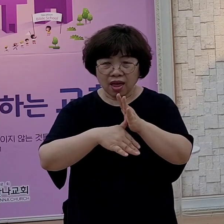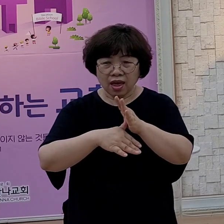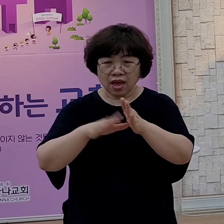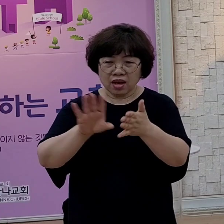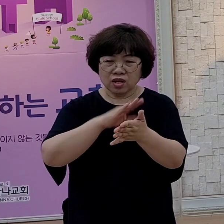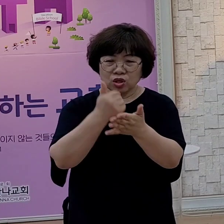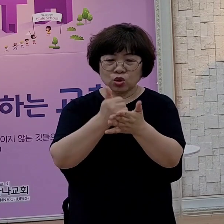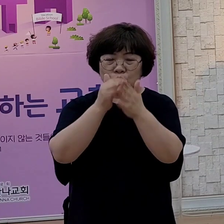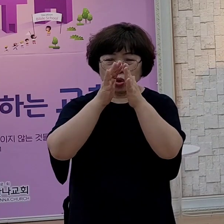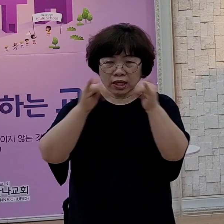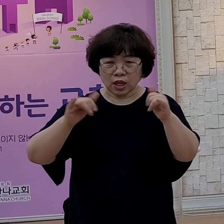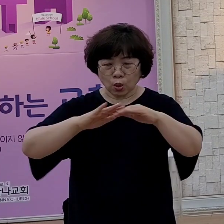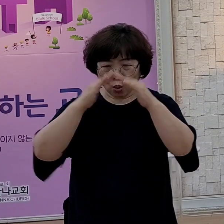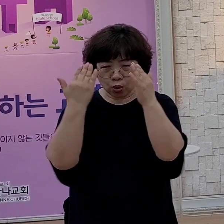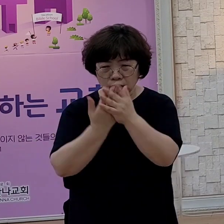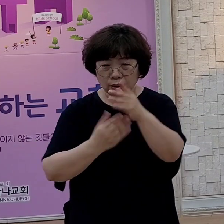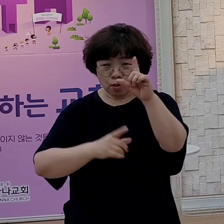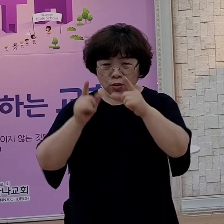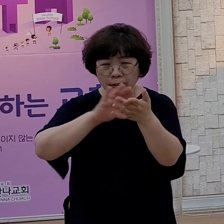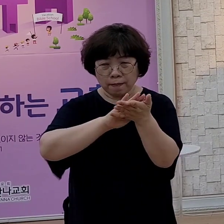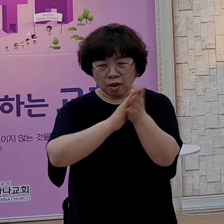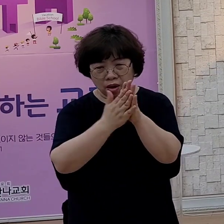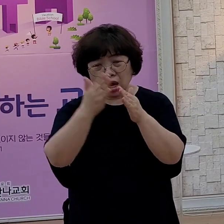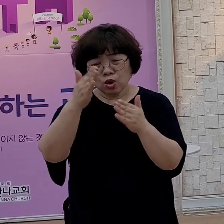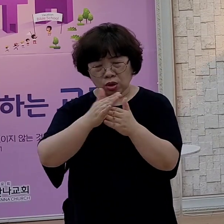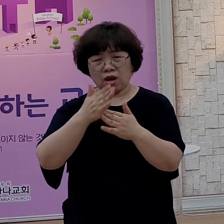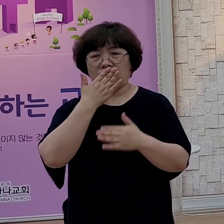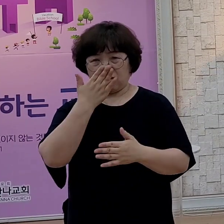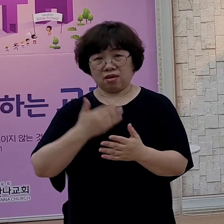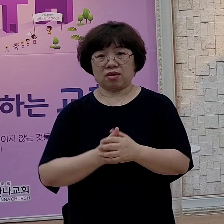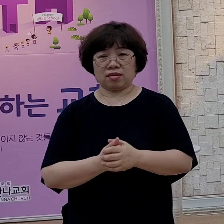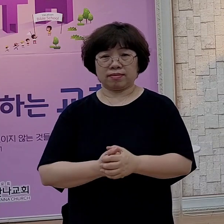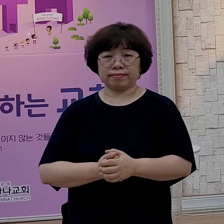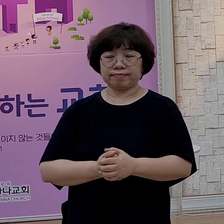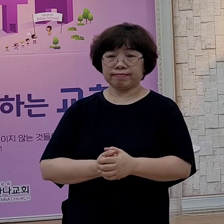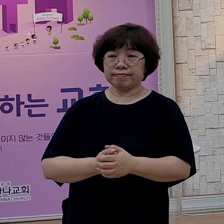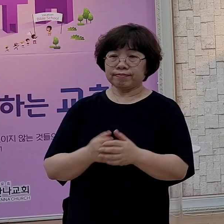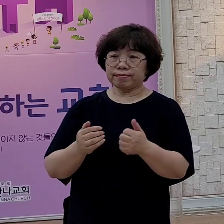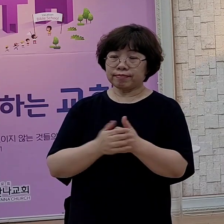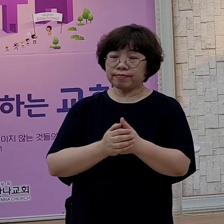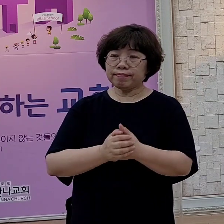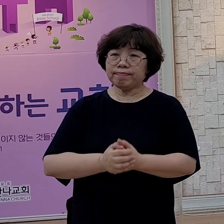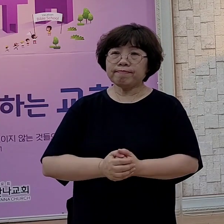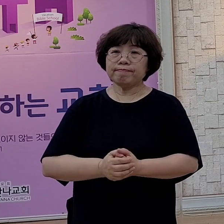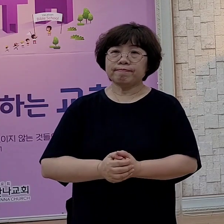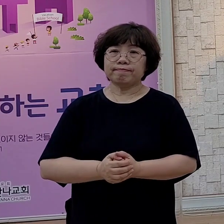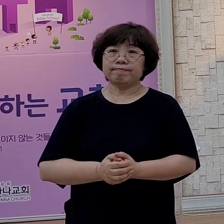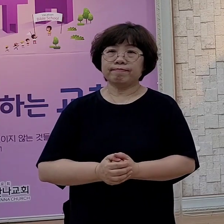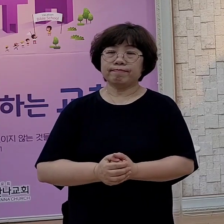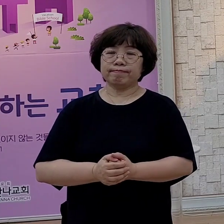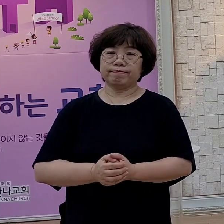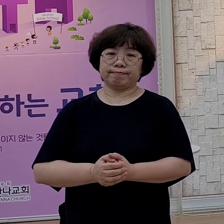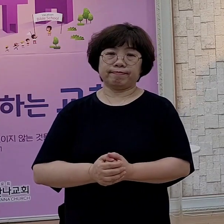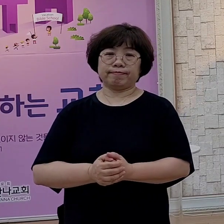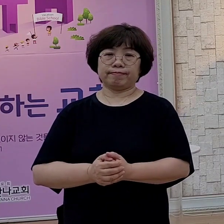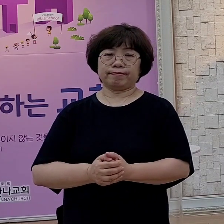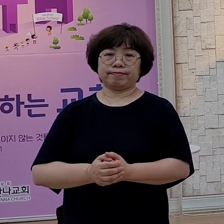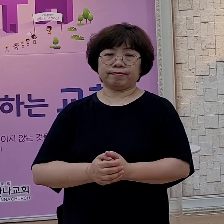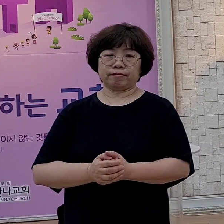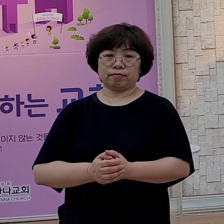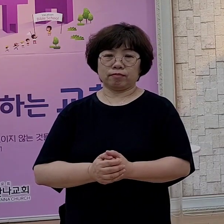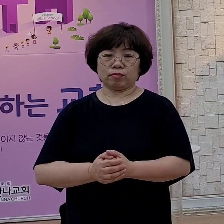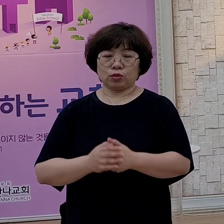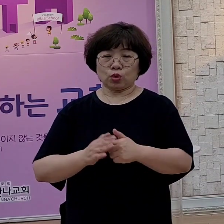이 그리스도인의 온전한 모습이다 라는 것이죠. 여러분, 그러니까 오늘 여러분 이 전반부의 말씀을 제가 지금 다